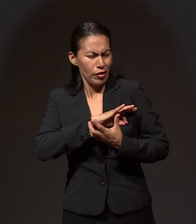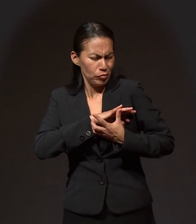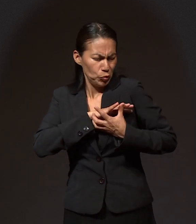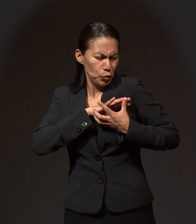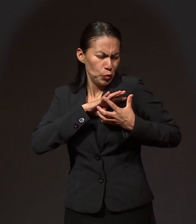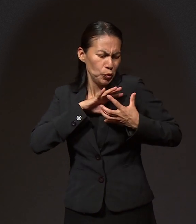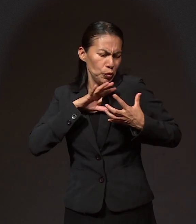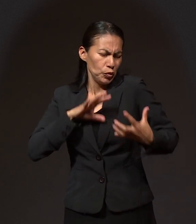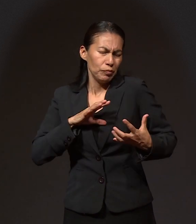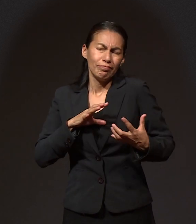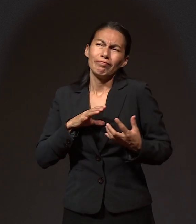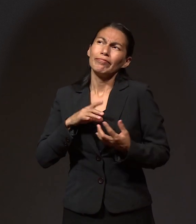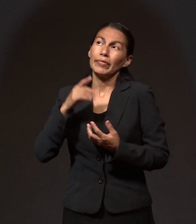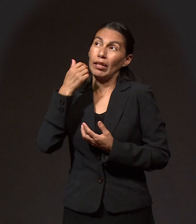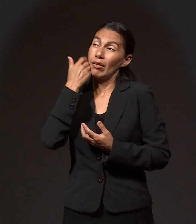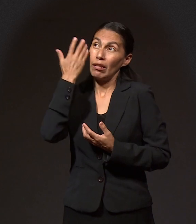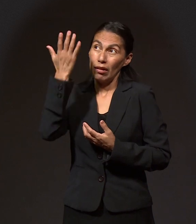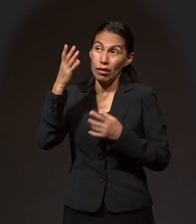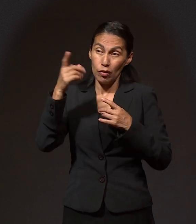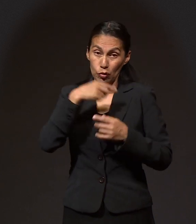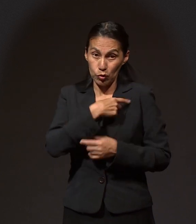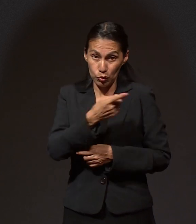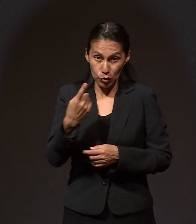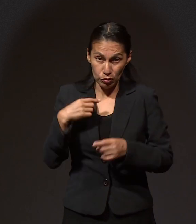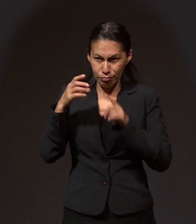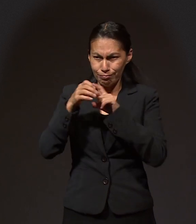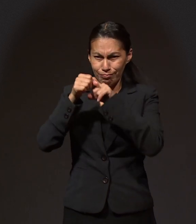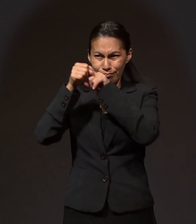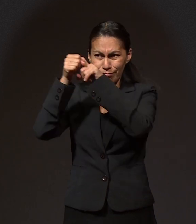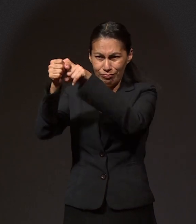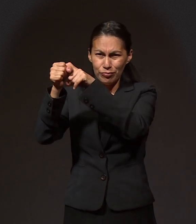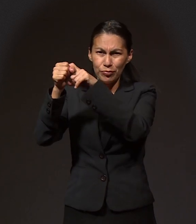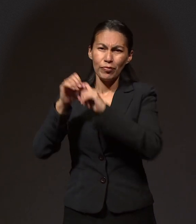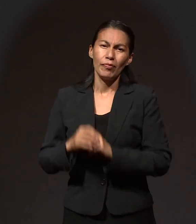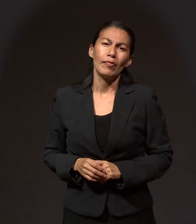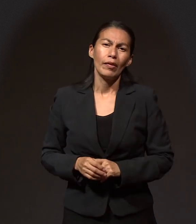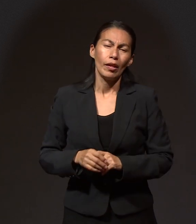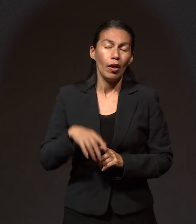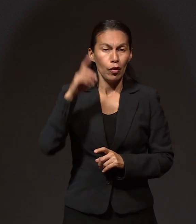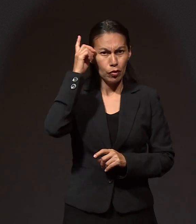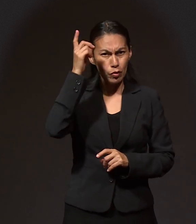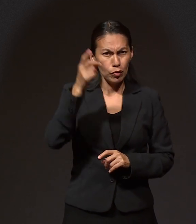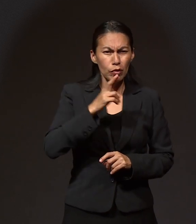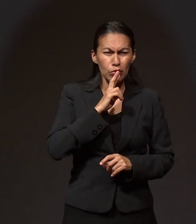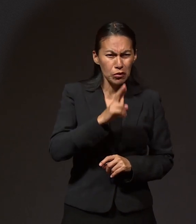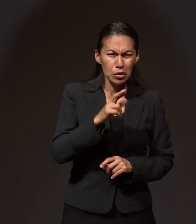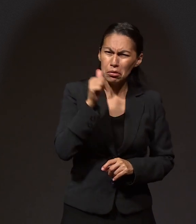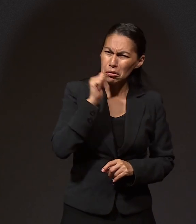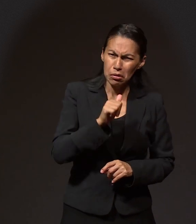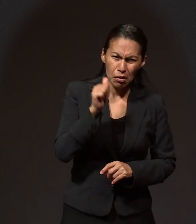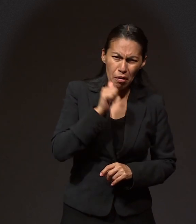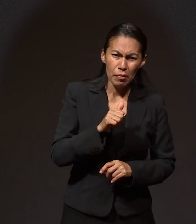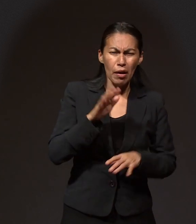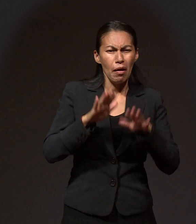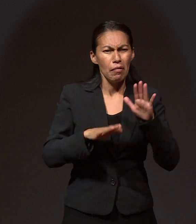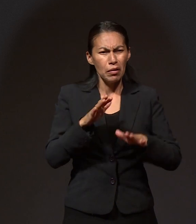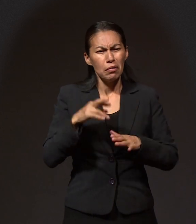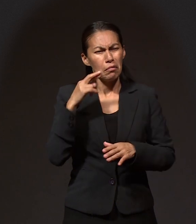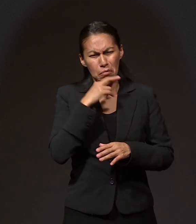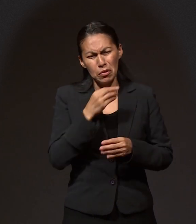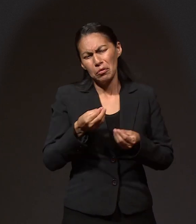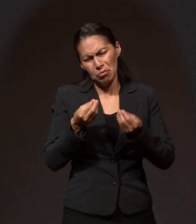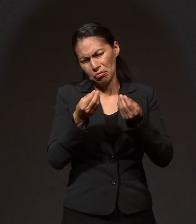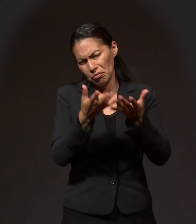depender de Él. Dios siempre contesta, a veces de una manera, a veces de otra, a veces espera. Como ocurrió con este